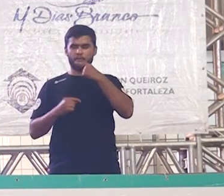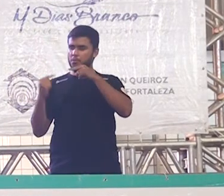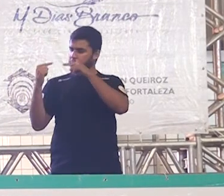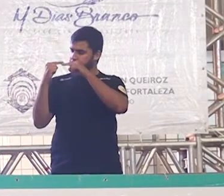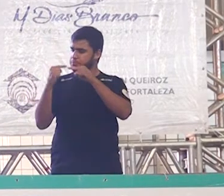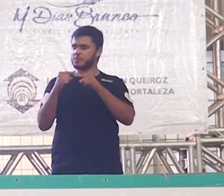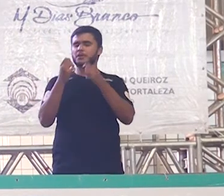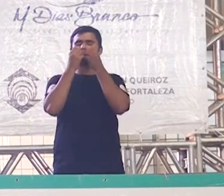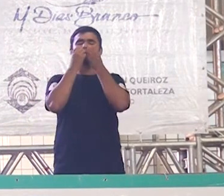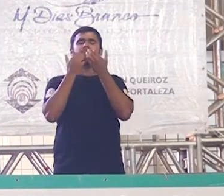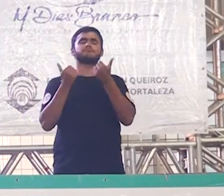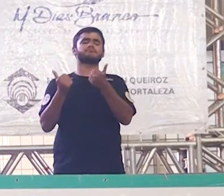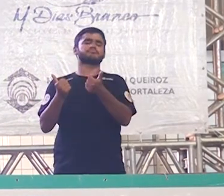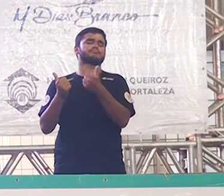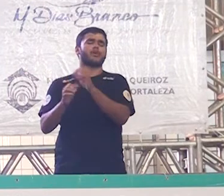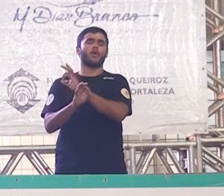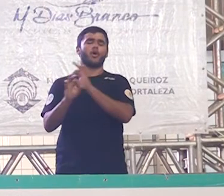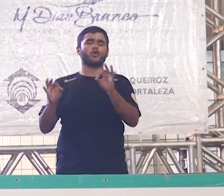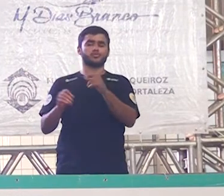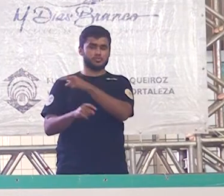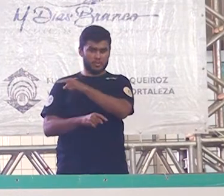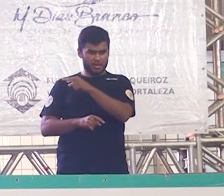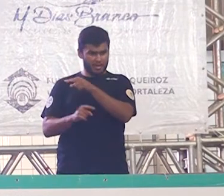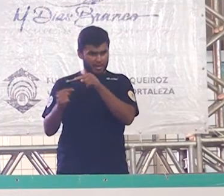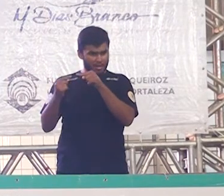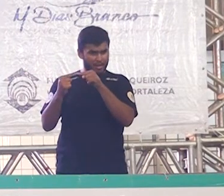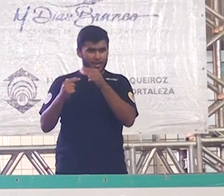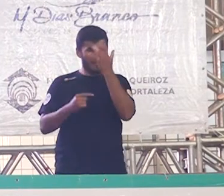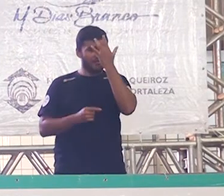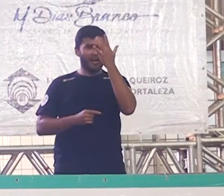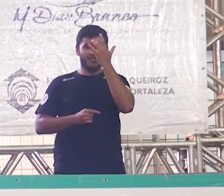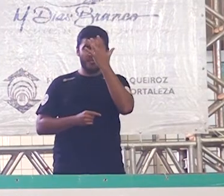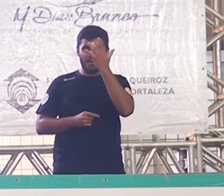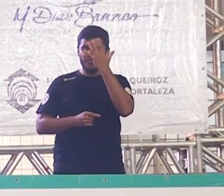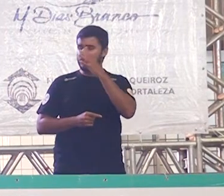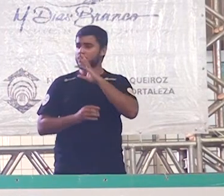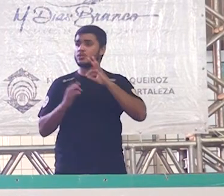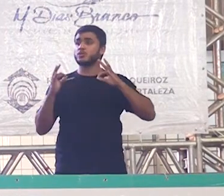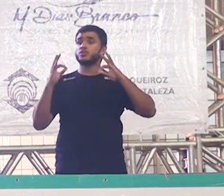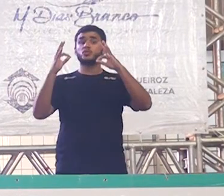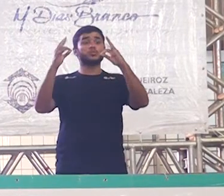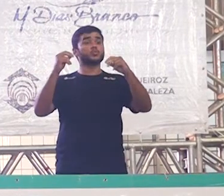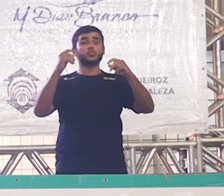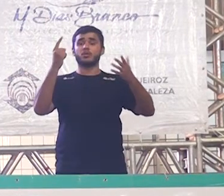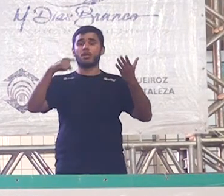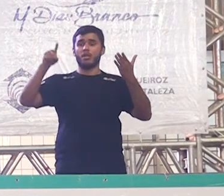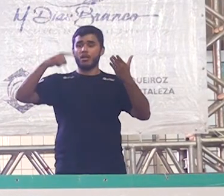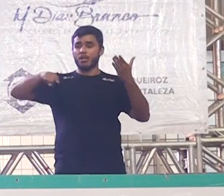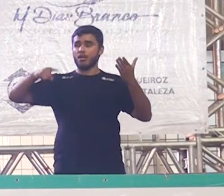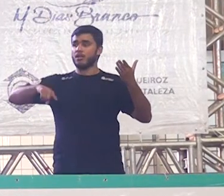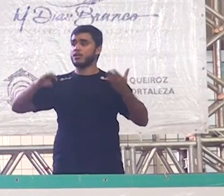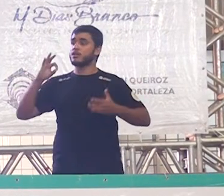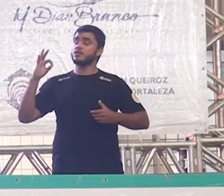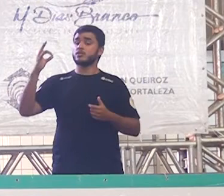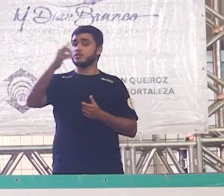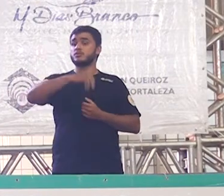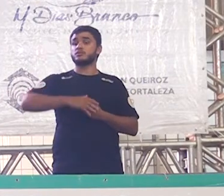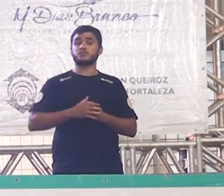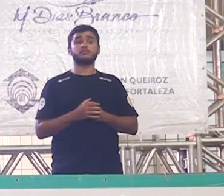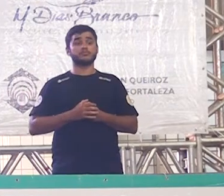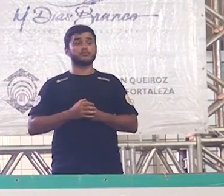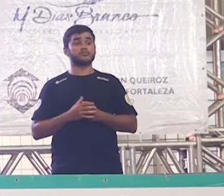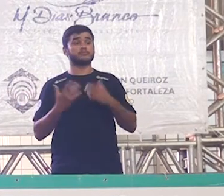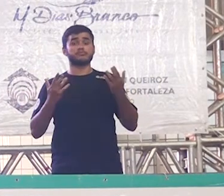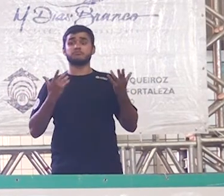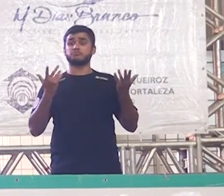desse tipo, né? Não. Se só vem questões fáceis, todo mundo acerta. Se todo mundo acertar, qual vai